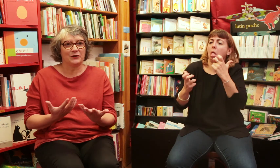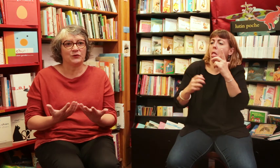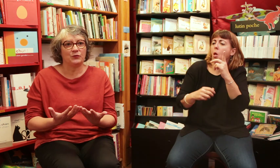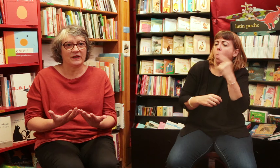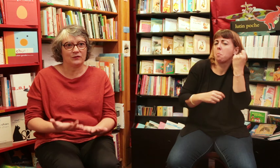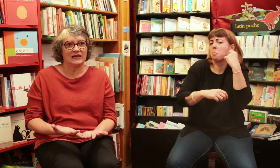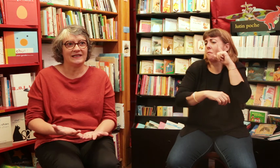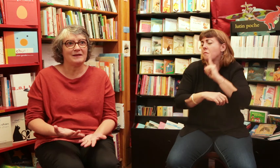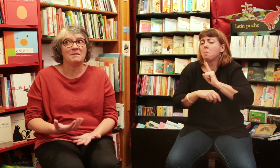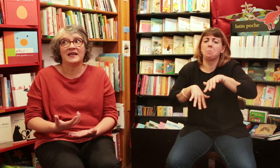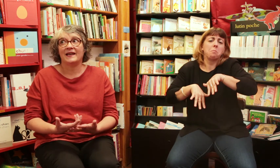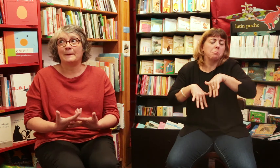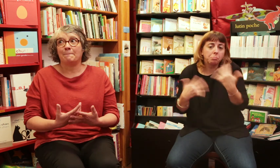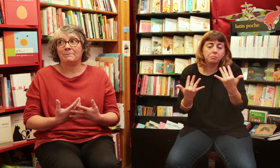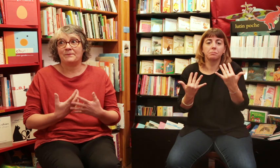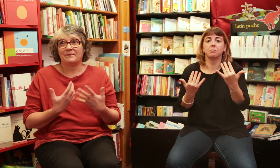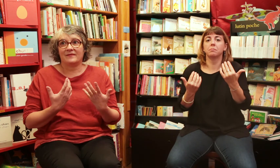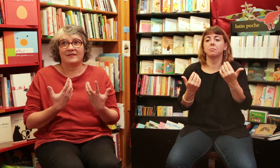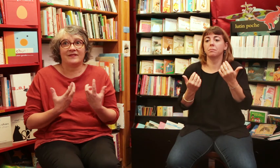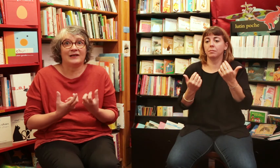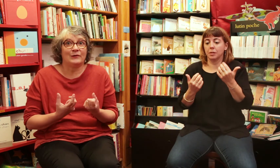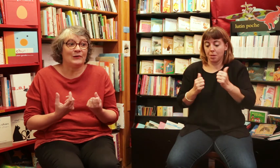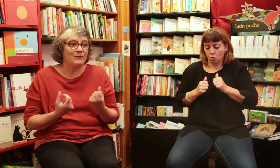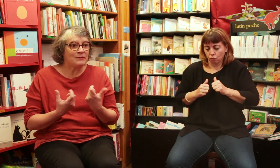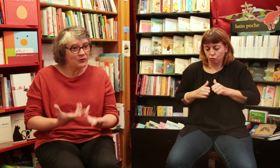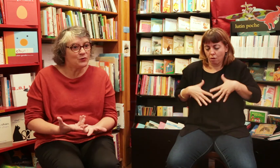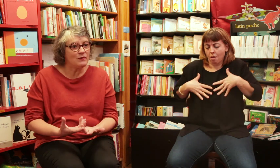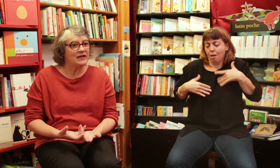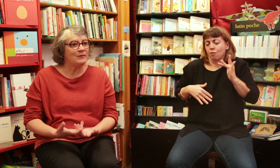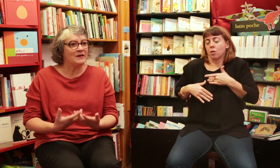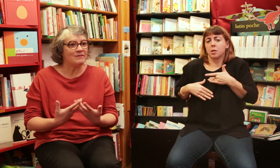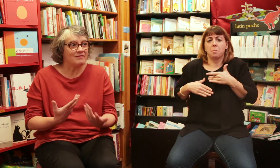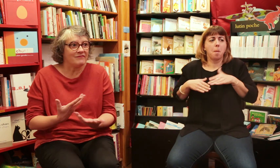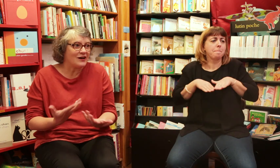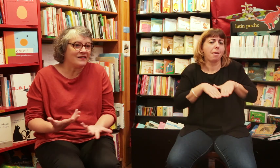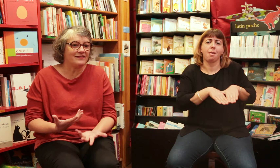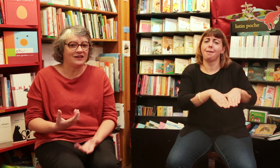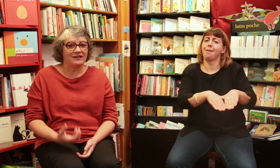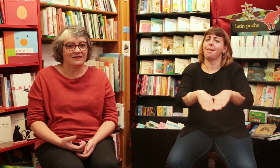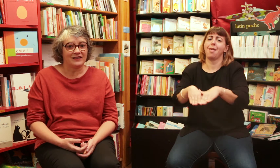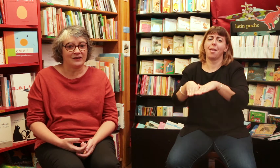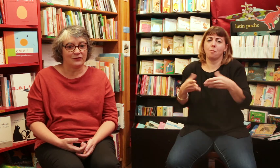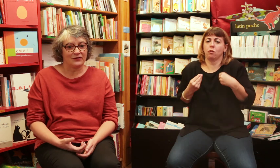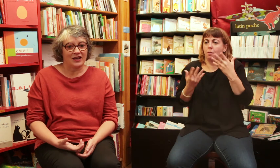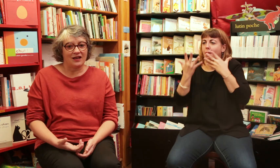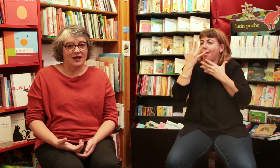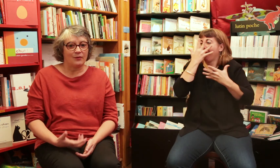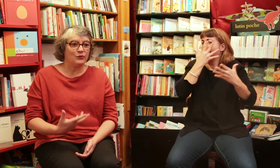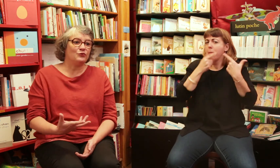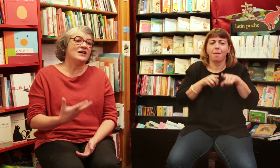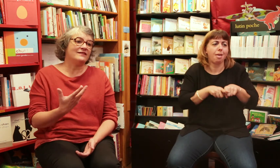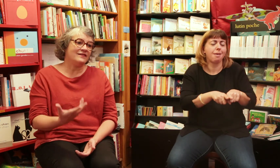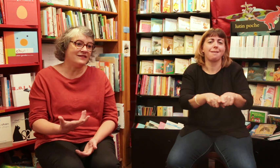des variantes de personnalité, mais c'est le même trouble et le même... Voilà, c'est